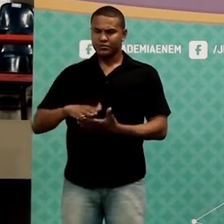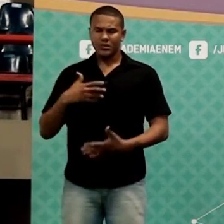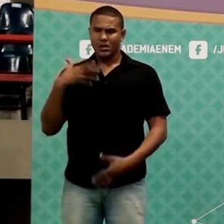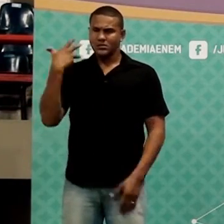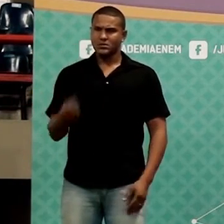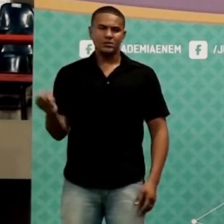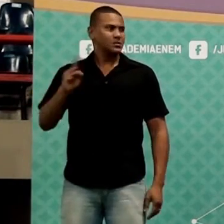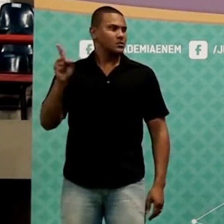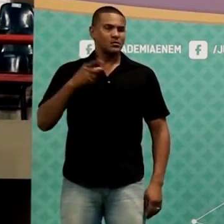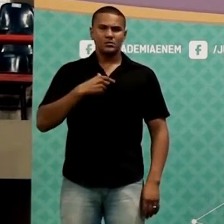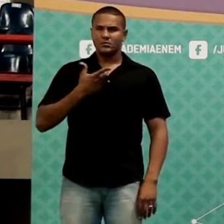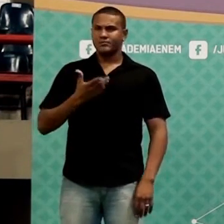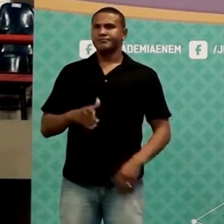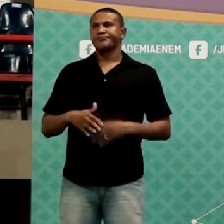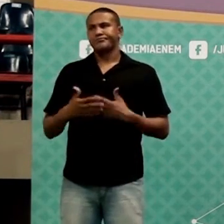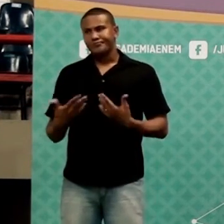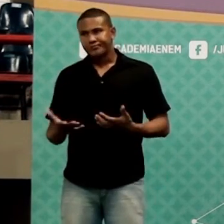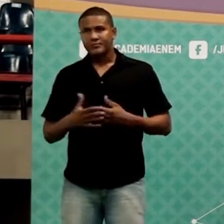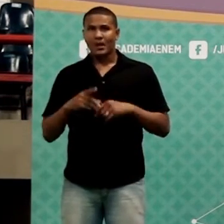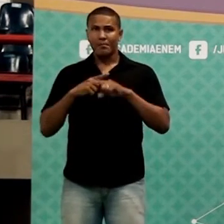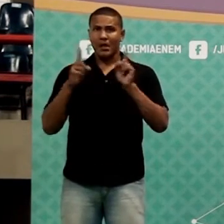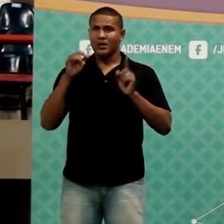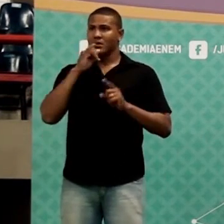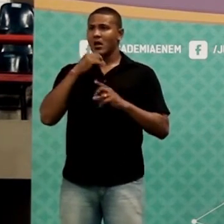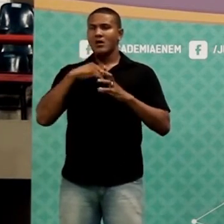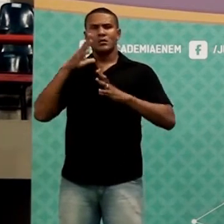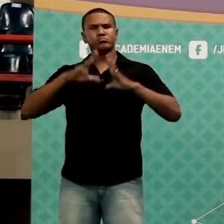protesto. Só que no meio da confusão, a